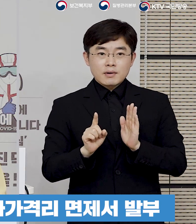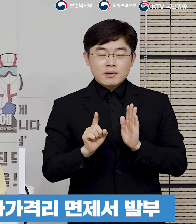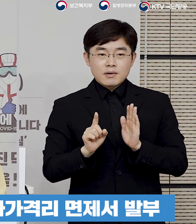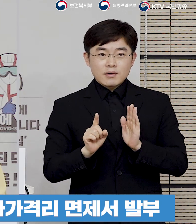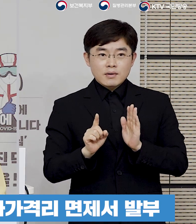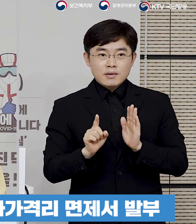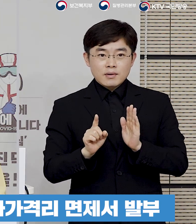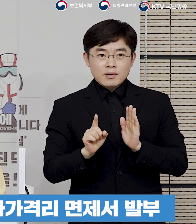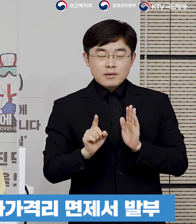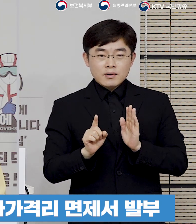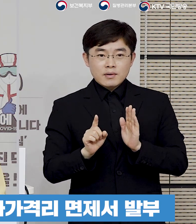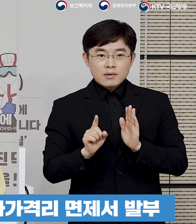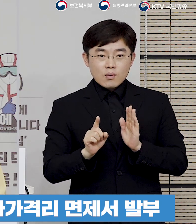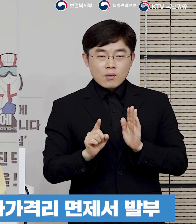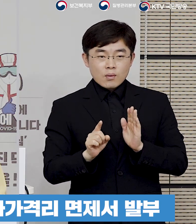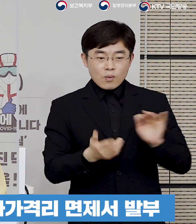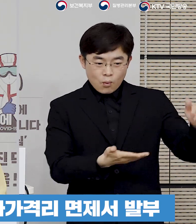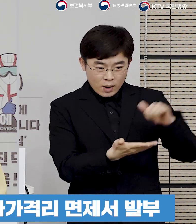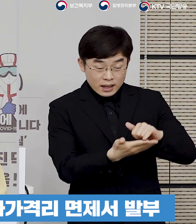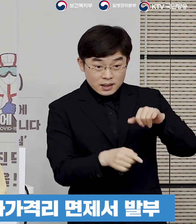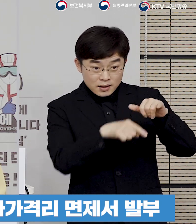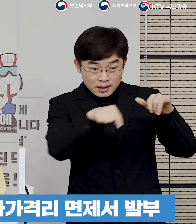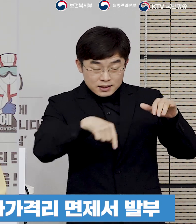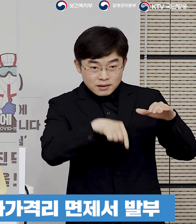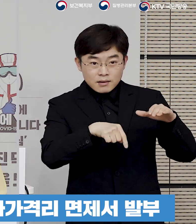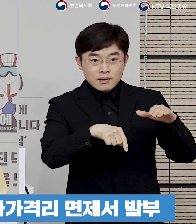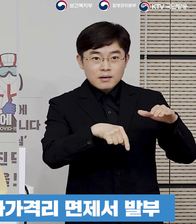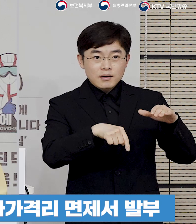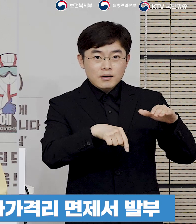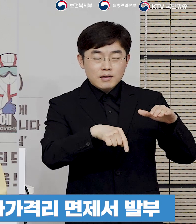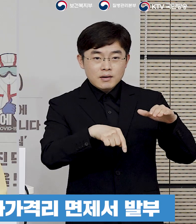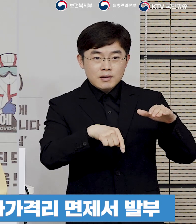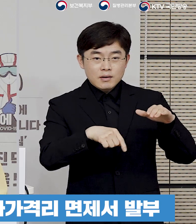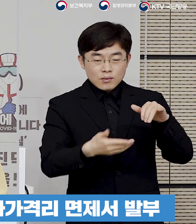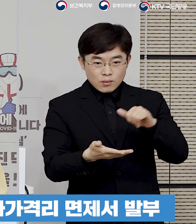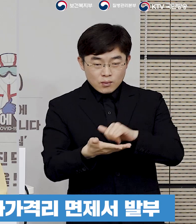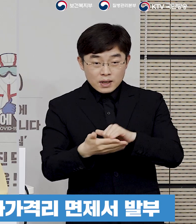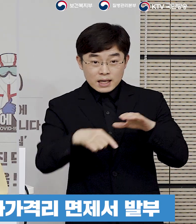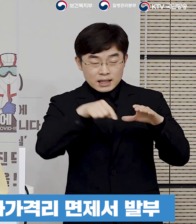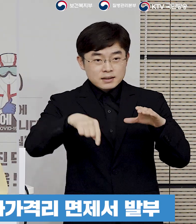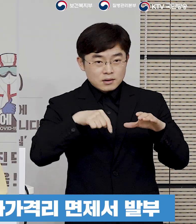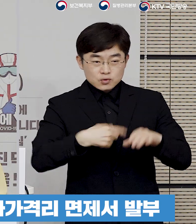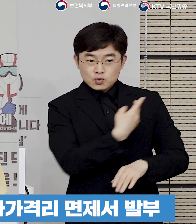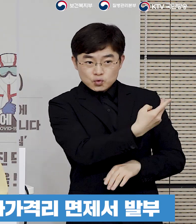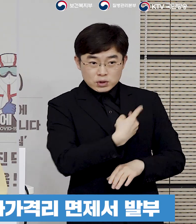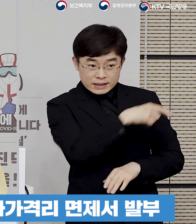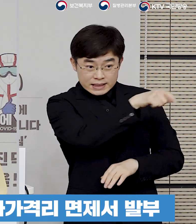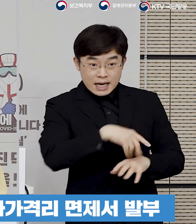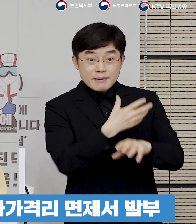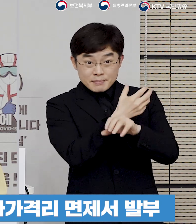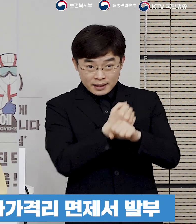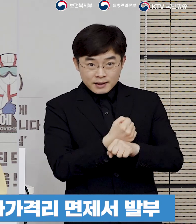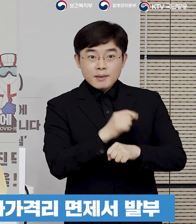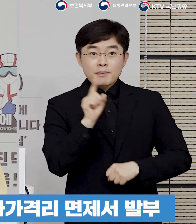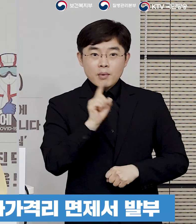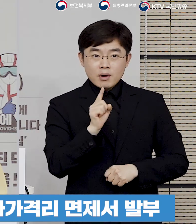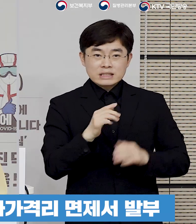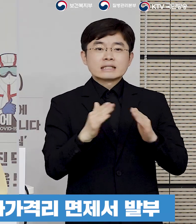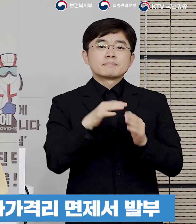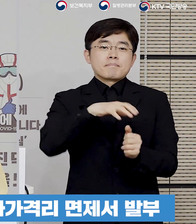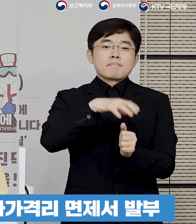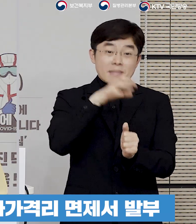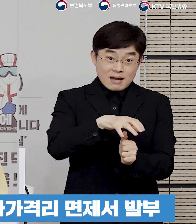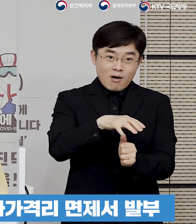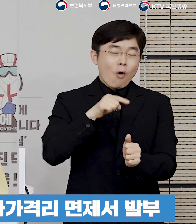경우는 공항에서 하여튼 양국 이제 국가의 협의에